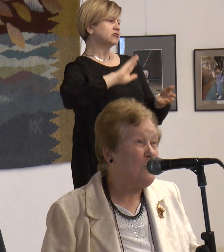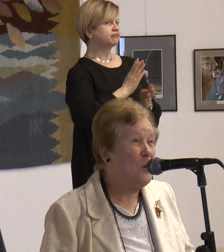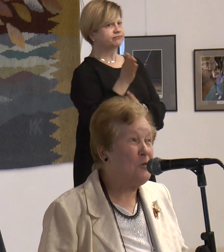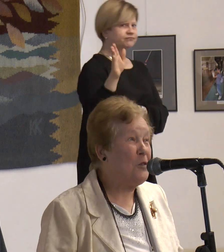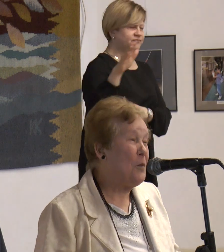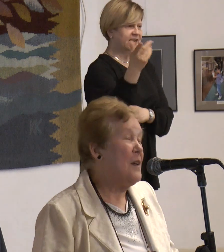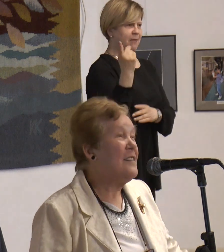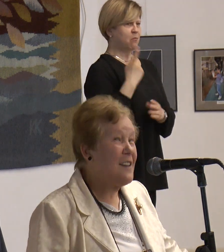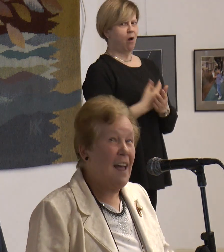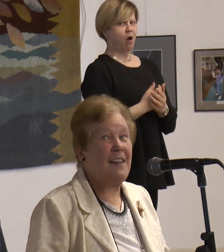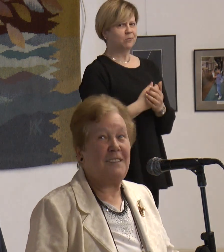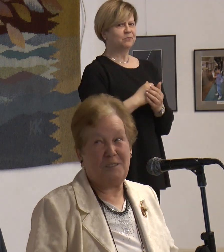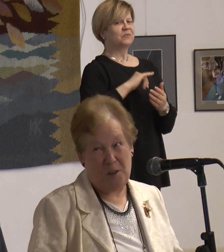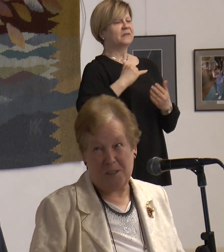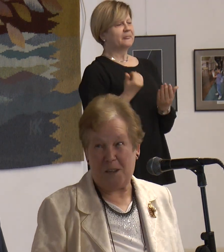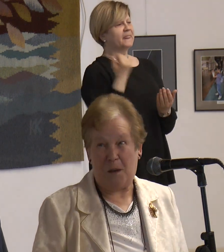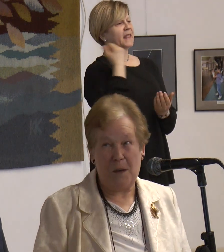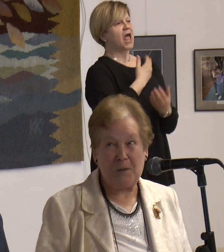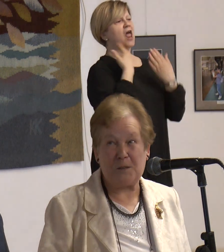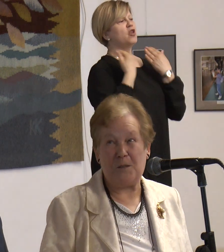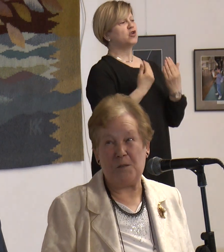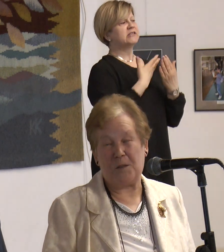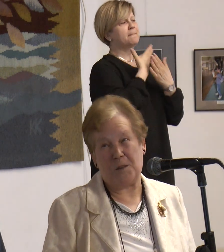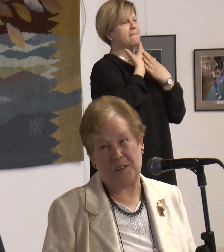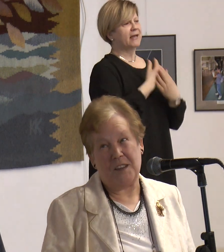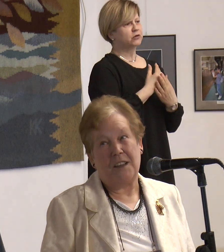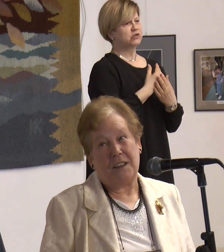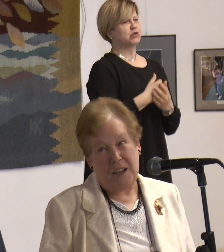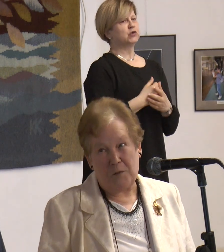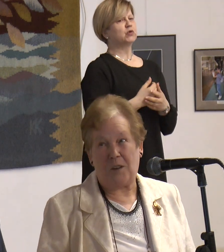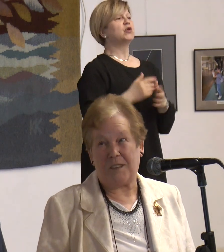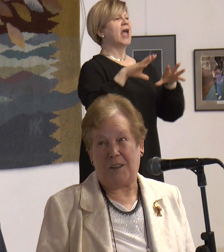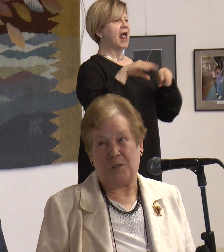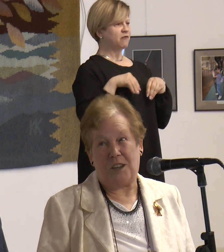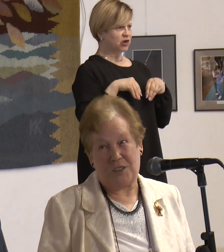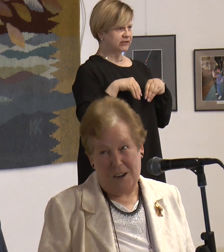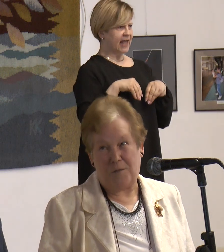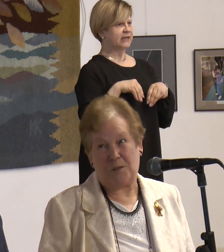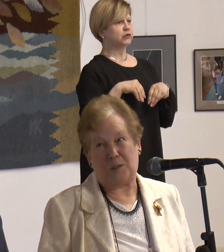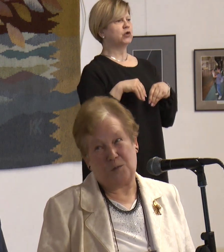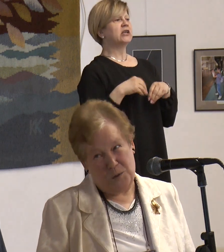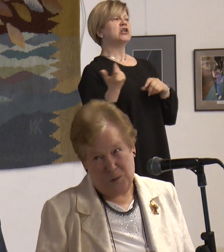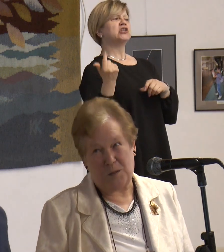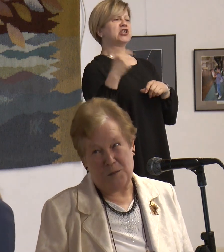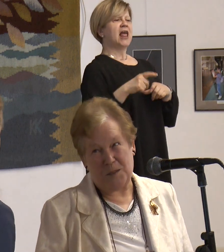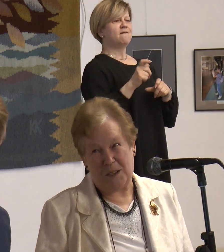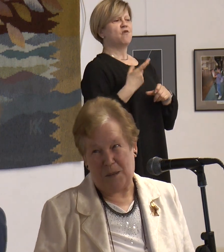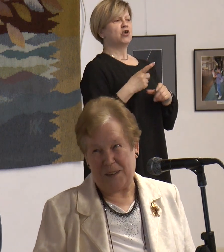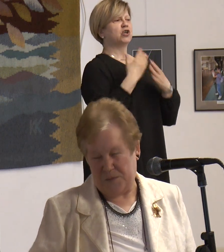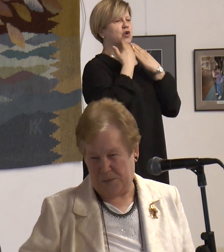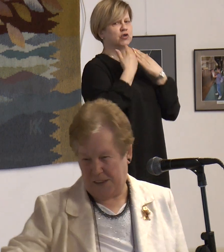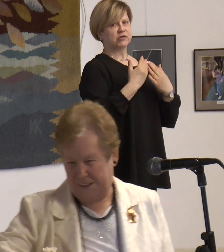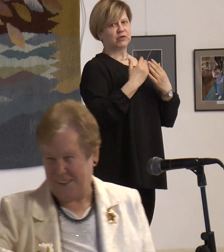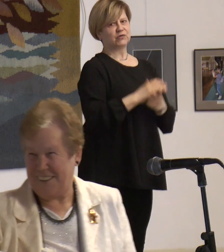irányba fordulnom, de nagyon szépen megköszönjük, hogy elfogadtátok és jelen voltatok. Úgyhogy köszönjük